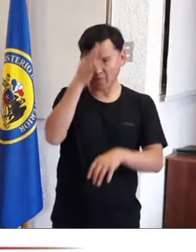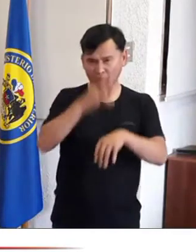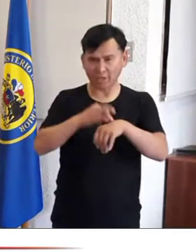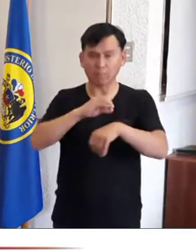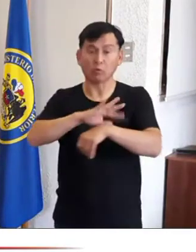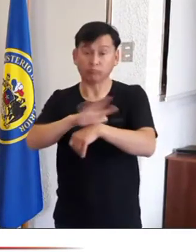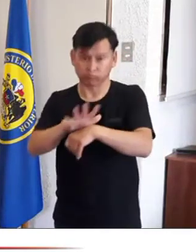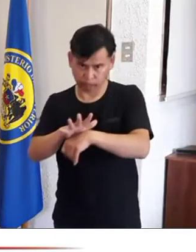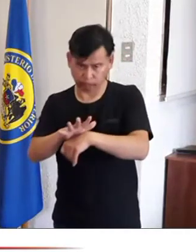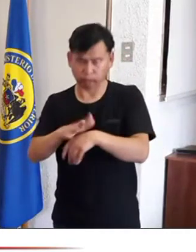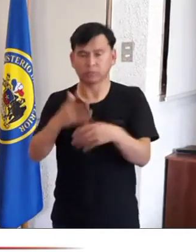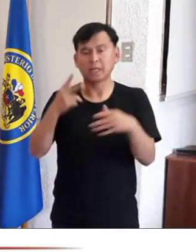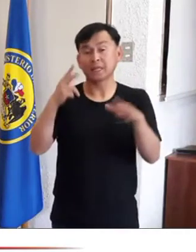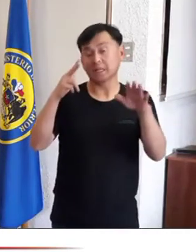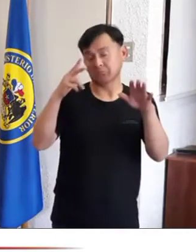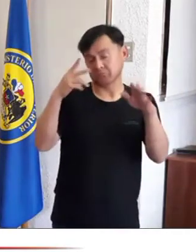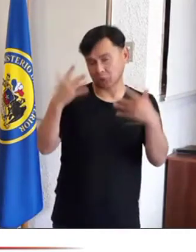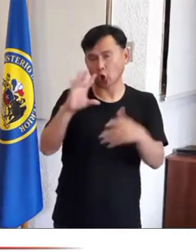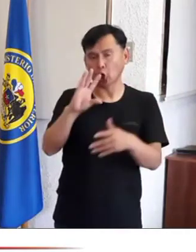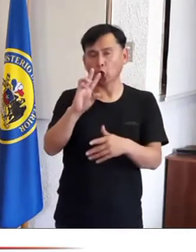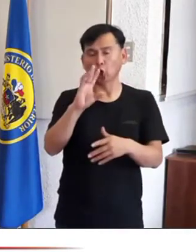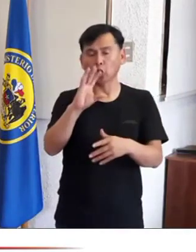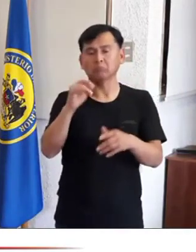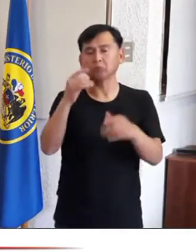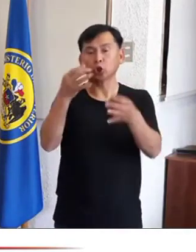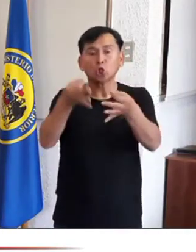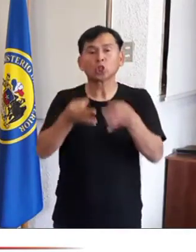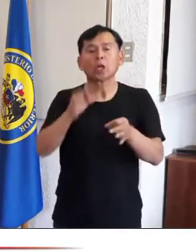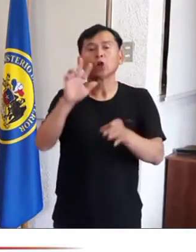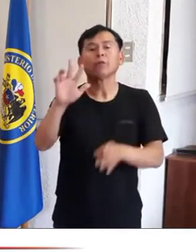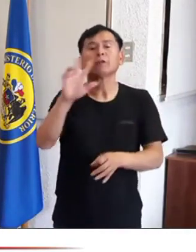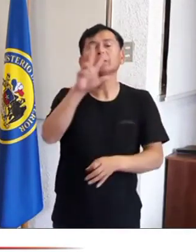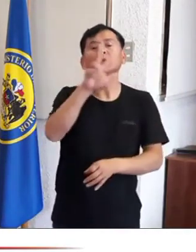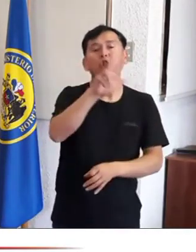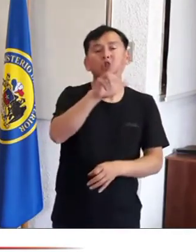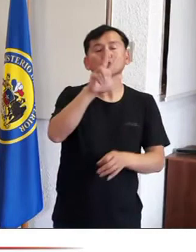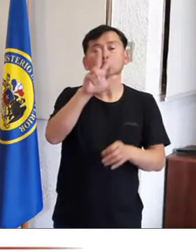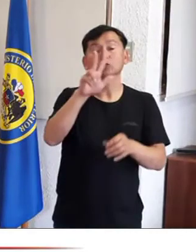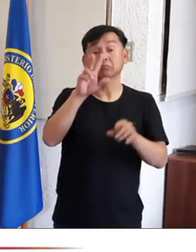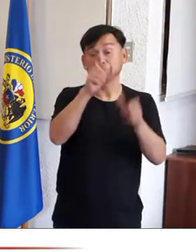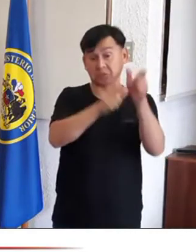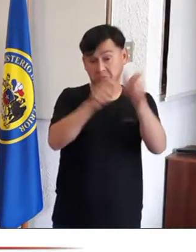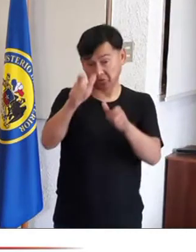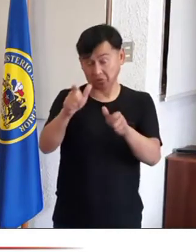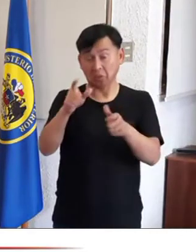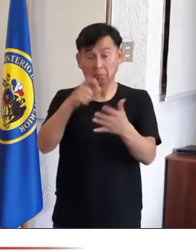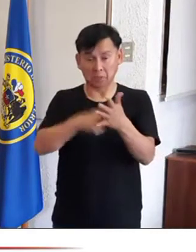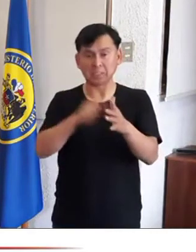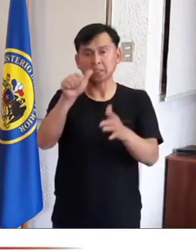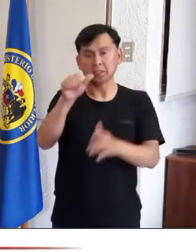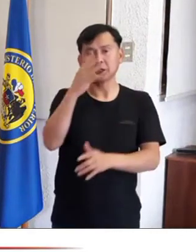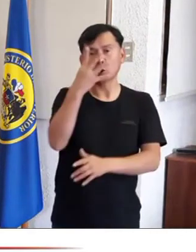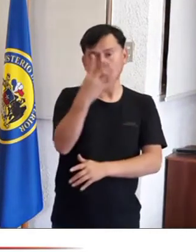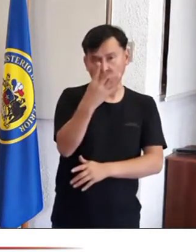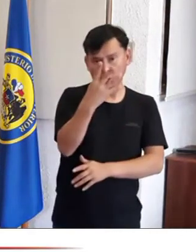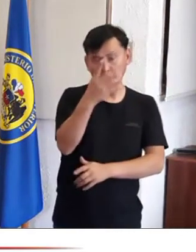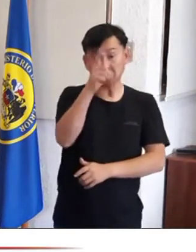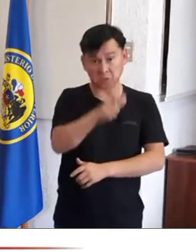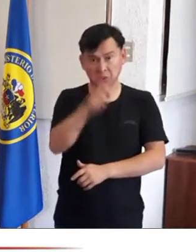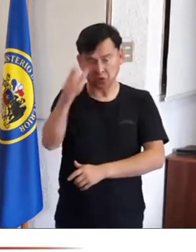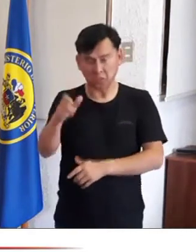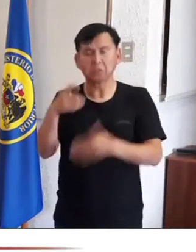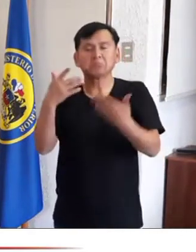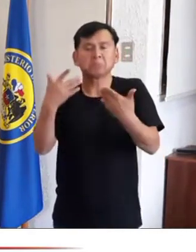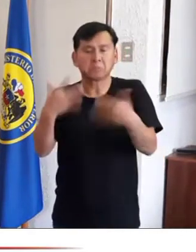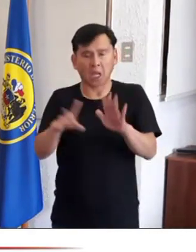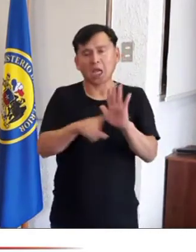positivo, COVID-19. De un total de 98 casos en lo que va corrido del mes. 64 casos han sido